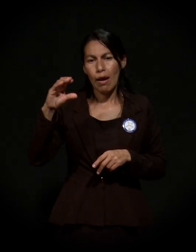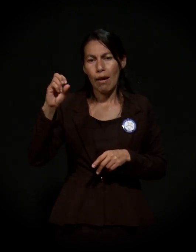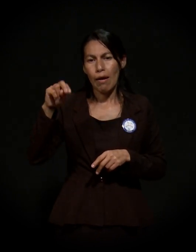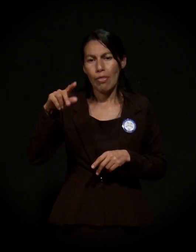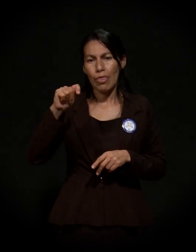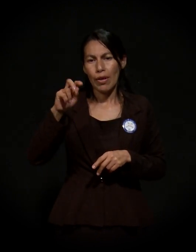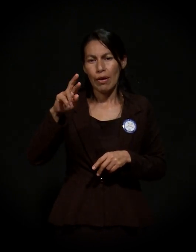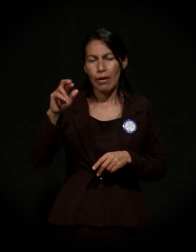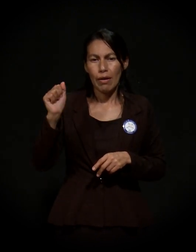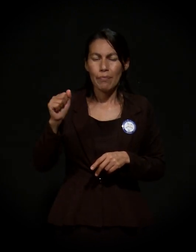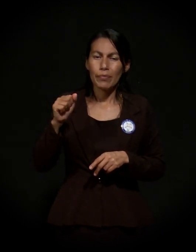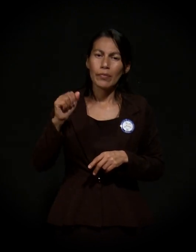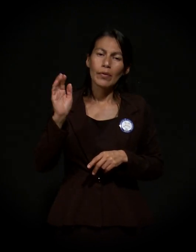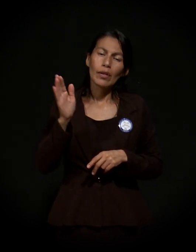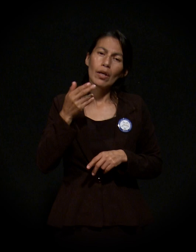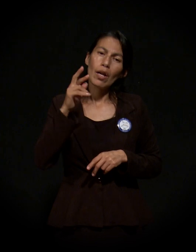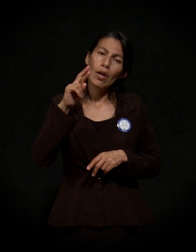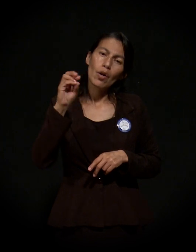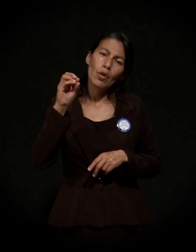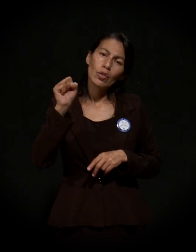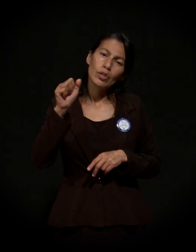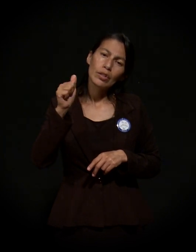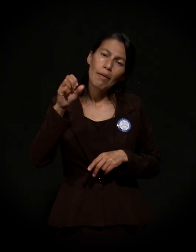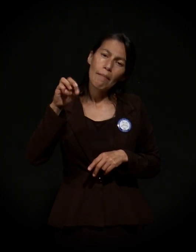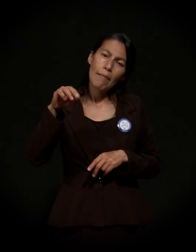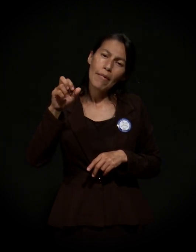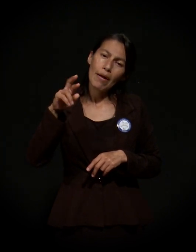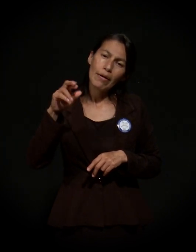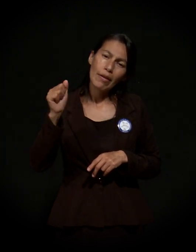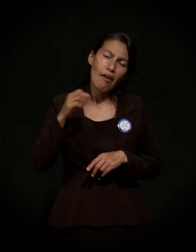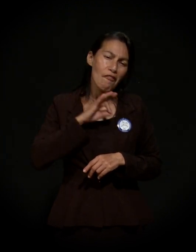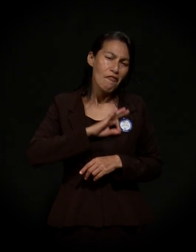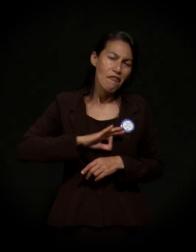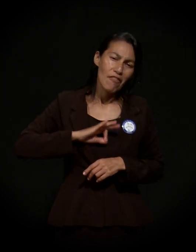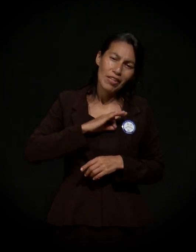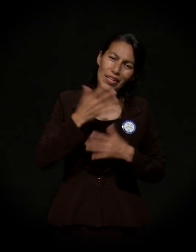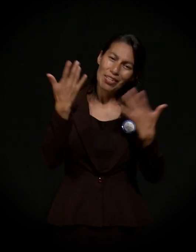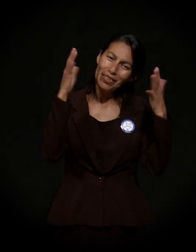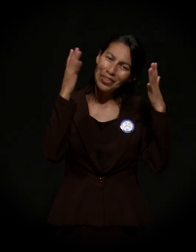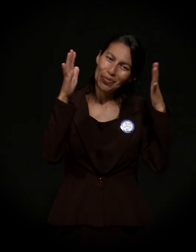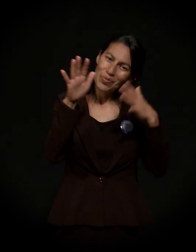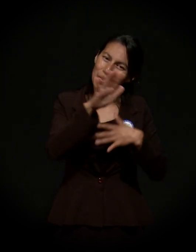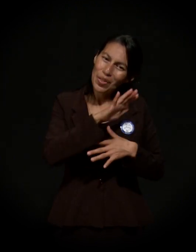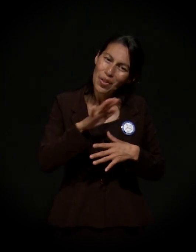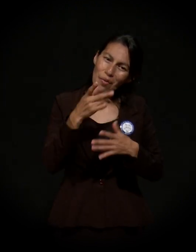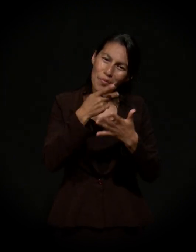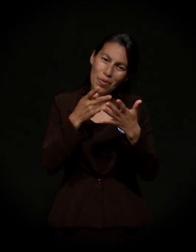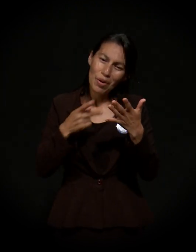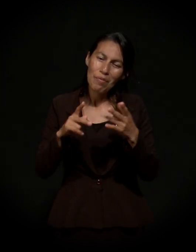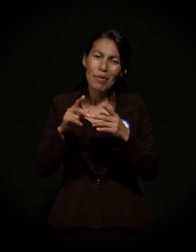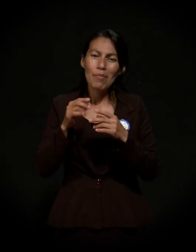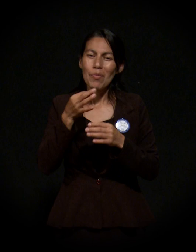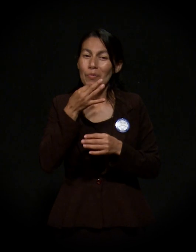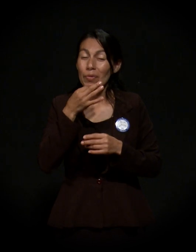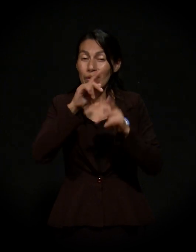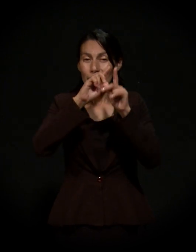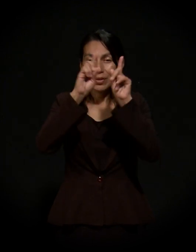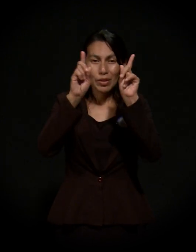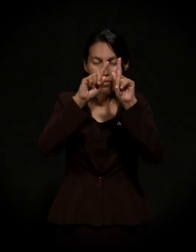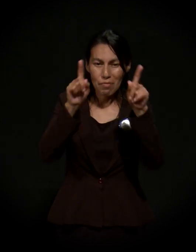su primo y Mario Alcántara. Rosa María Ledesma, felicidades a todo el equipo